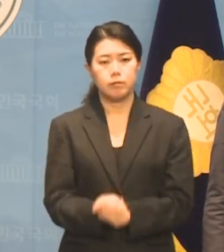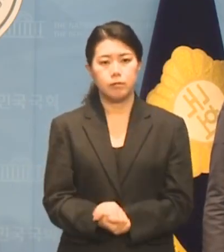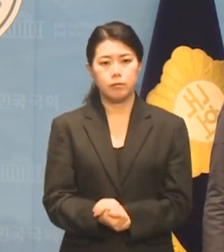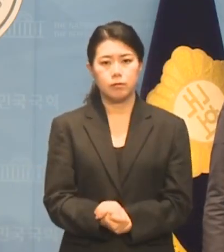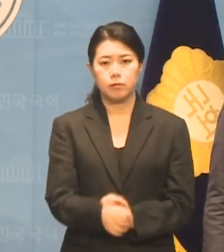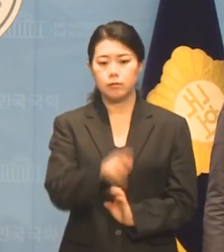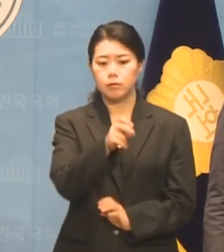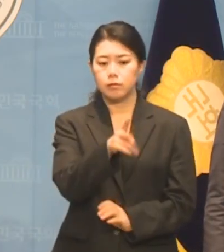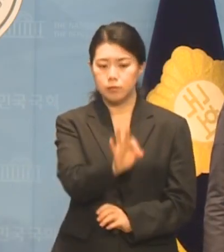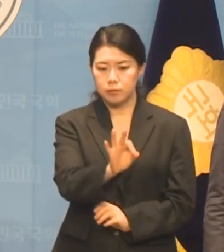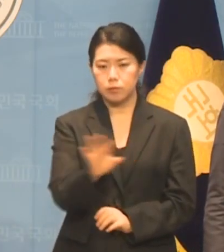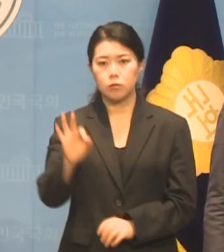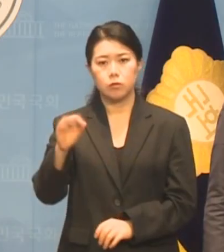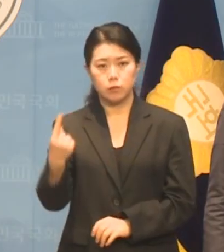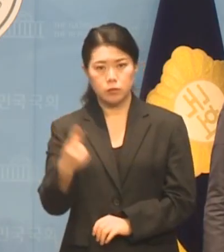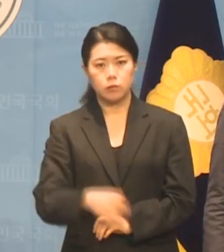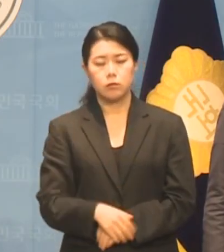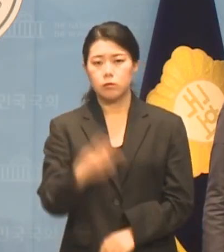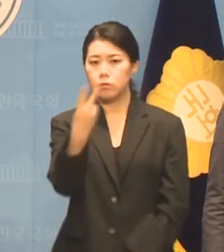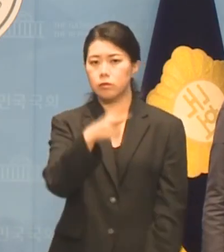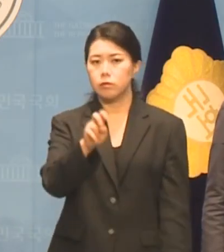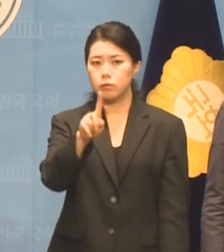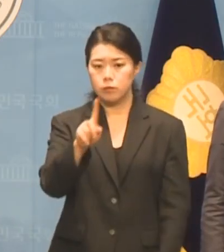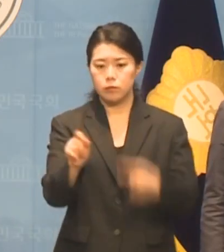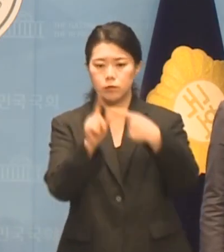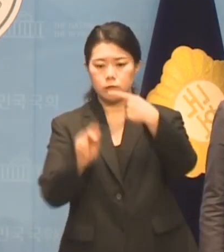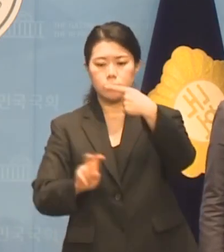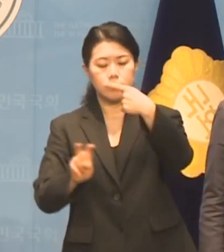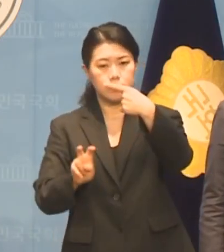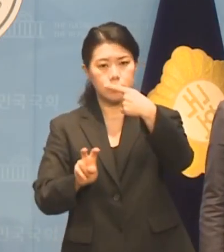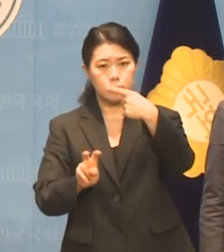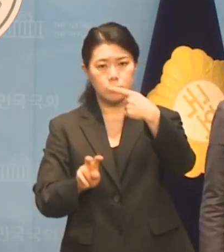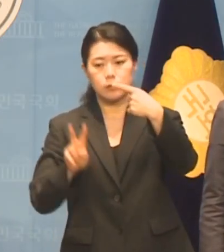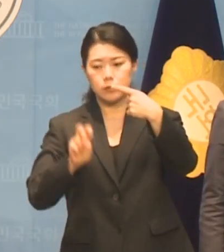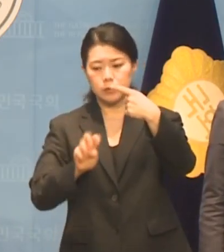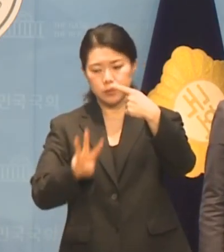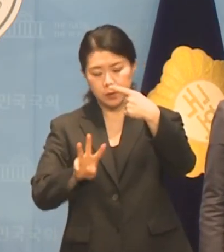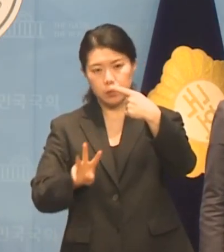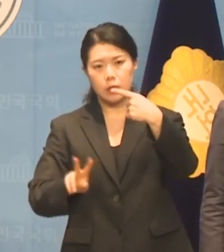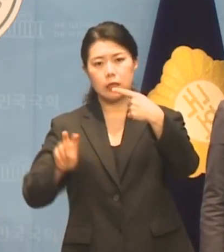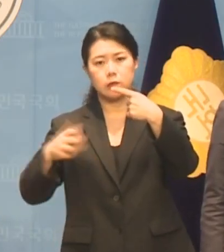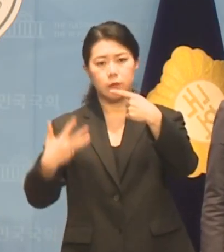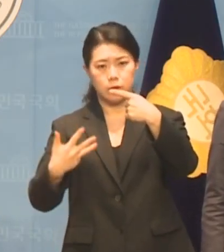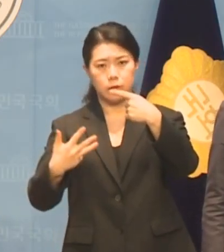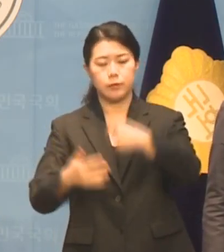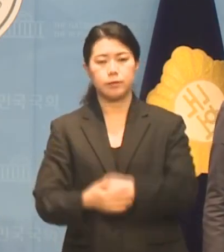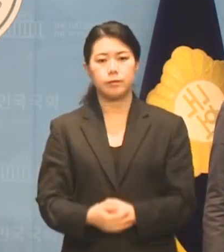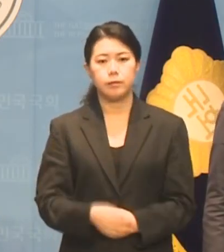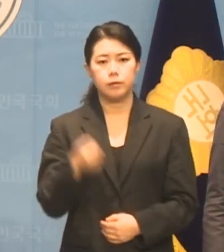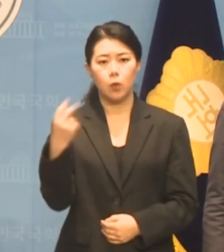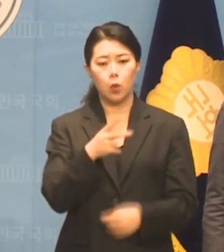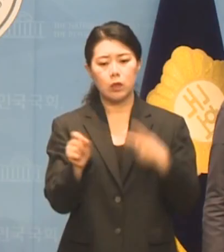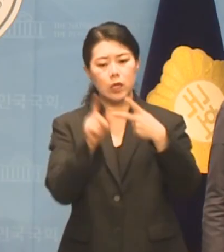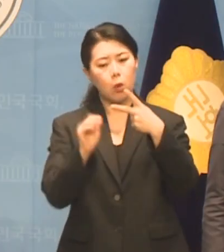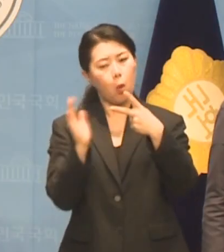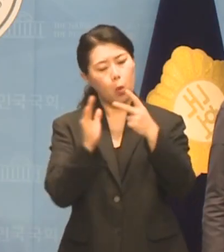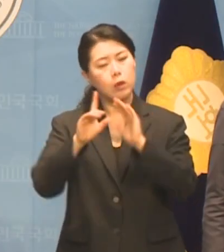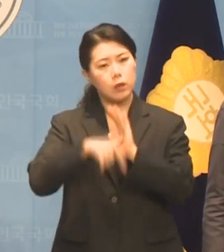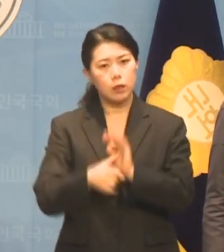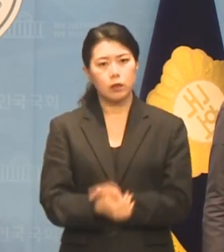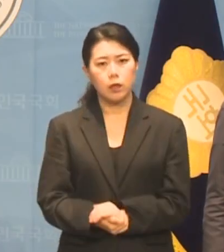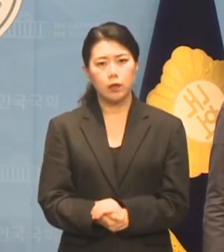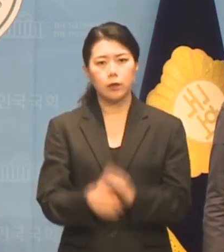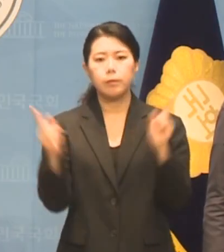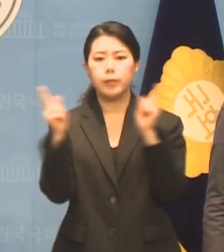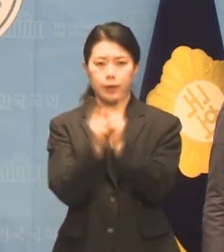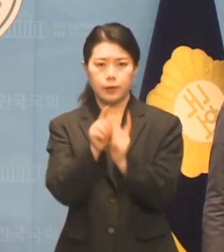씨와 오세훈 시장은 2021년 1월 20일, 23일, 28일, 그리고 2월 중순 총